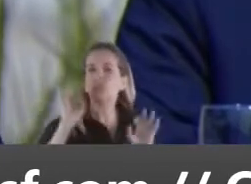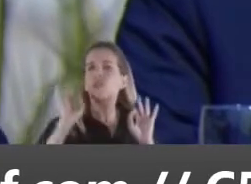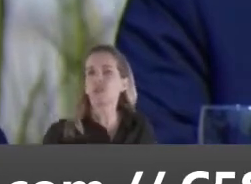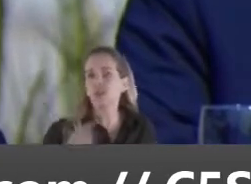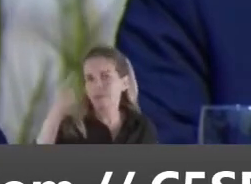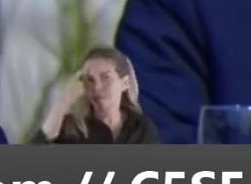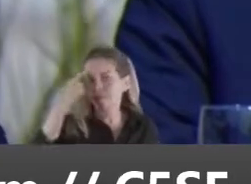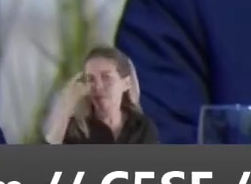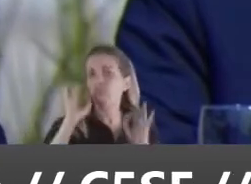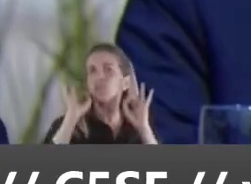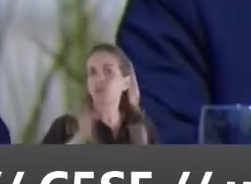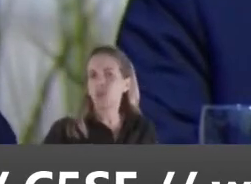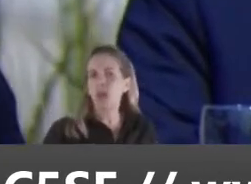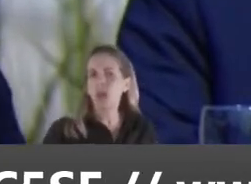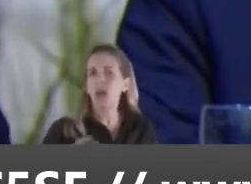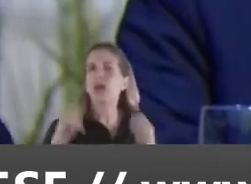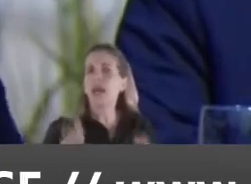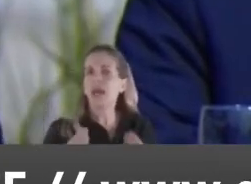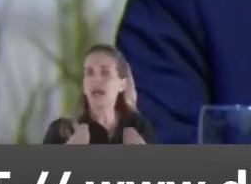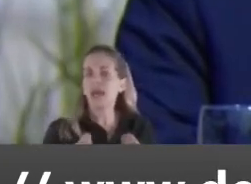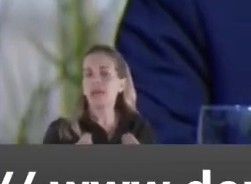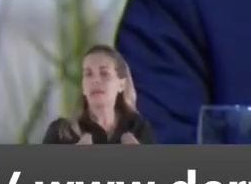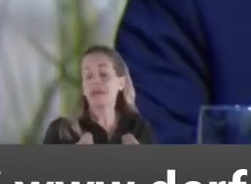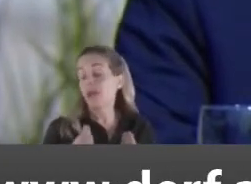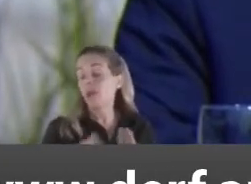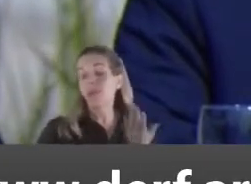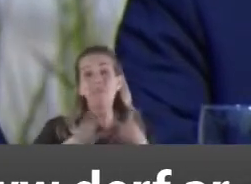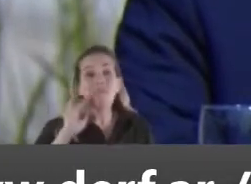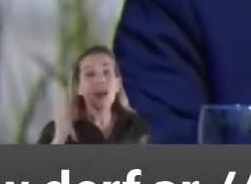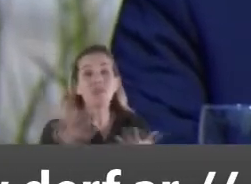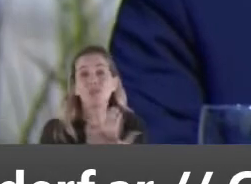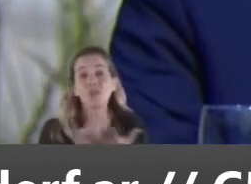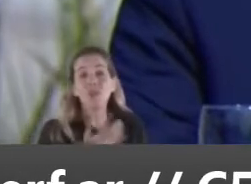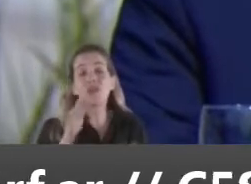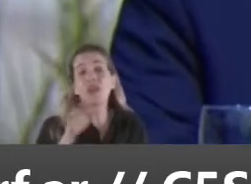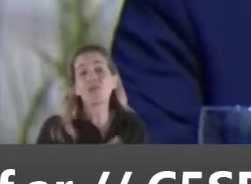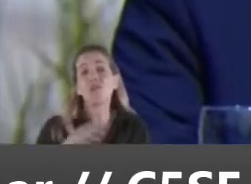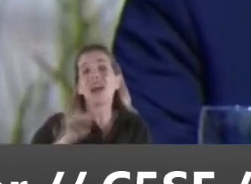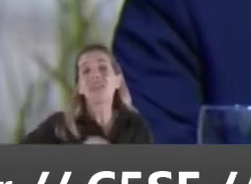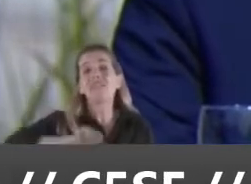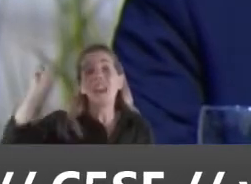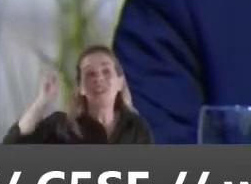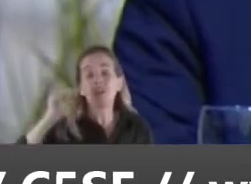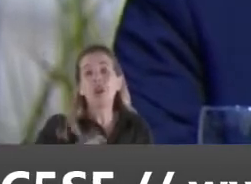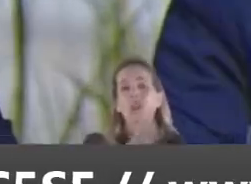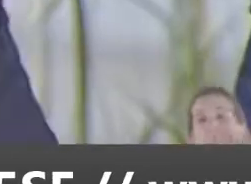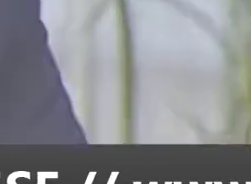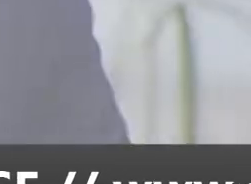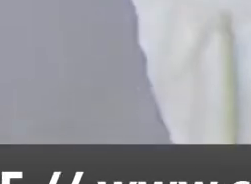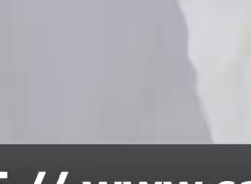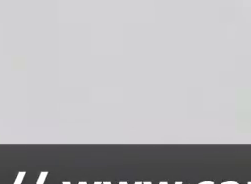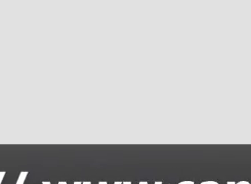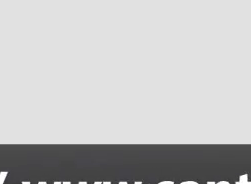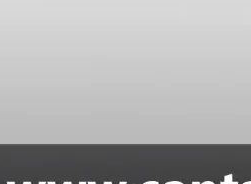lo sé perfectamente, que el que más padece la inflación es el que tiene un ingreso fijo.